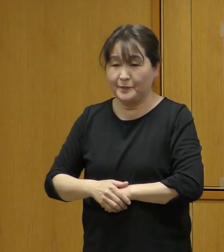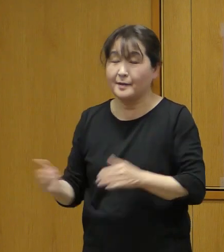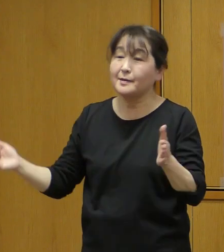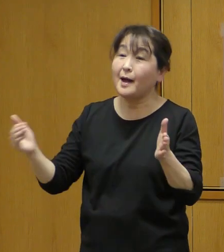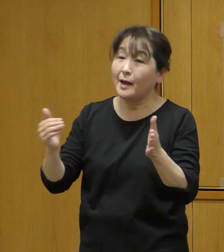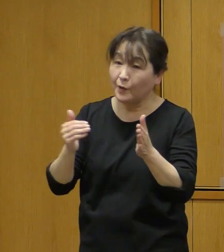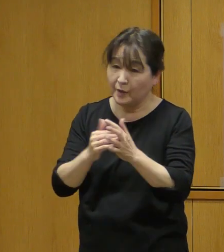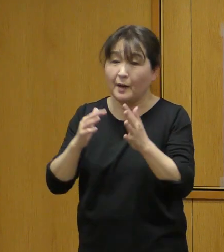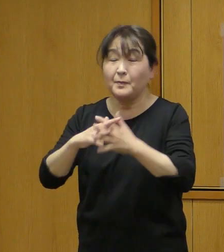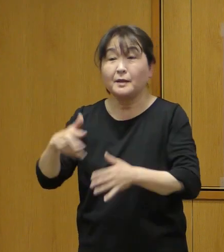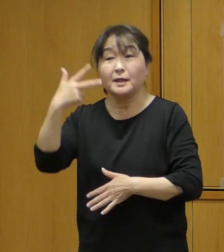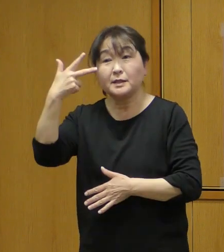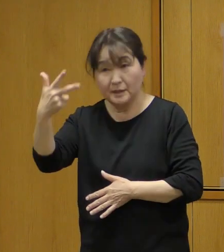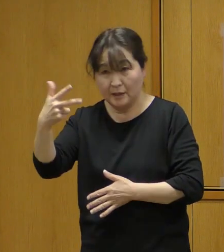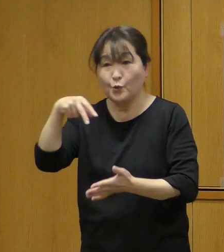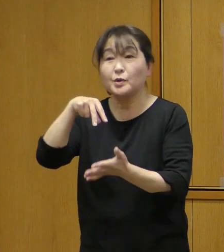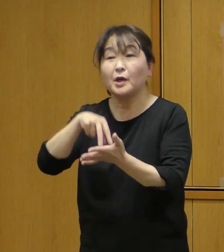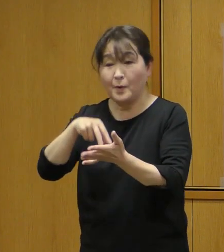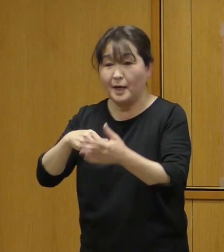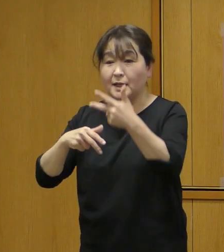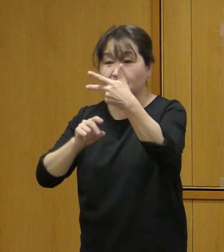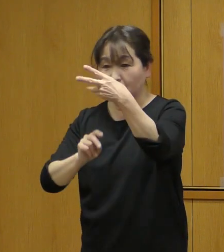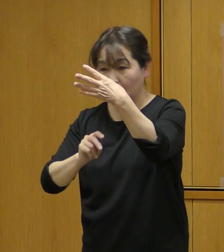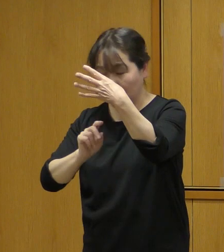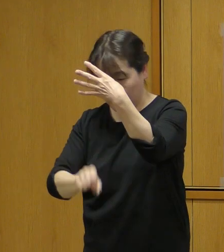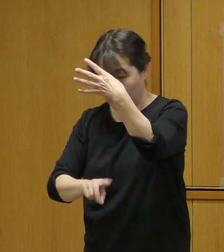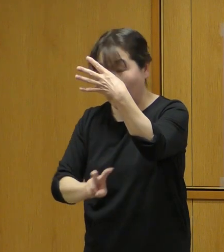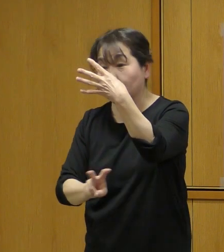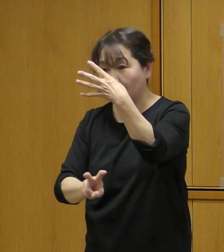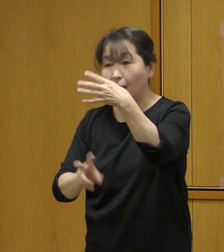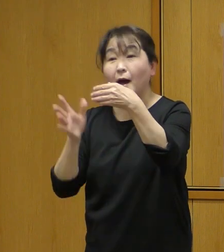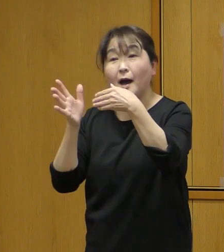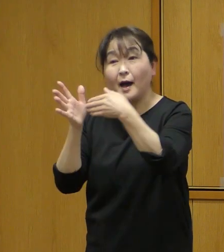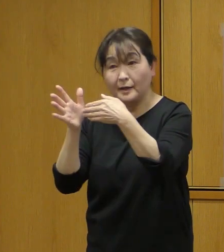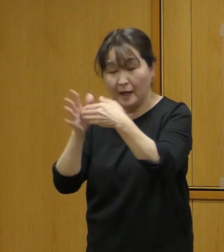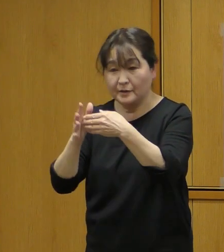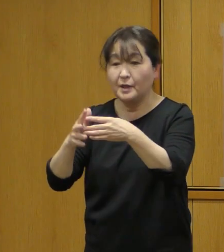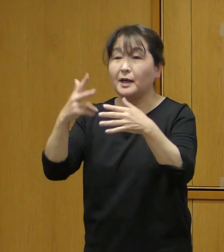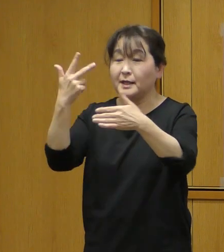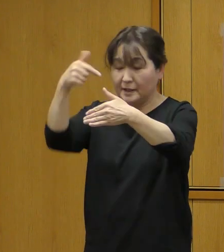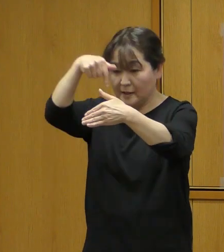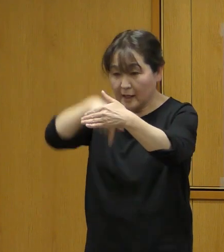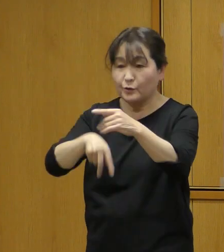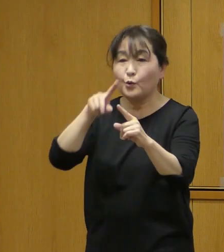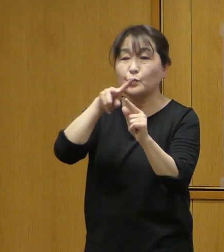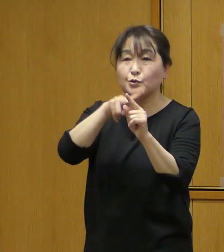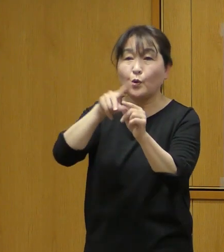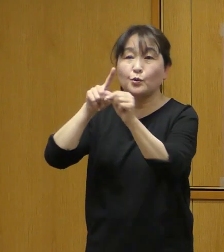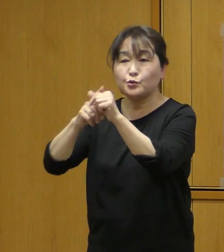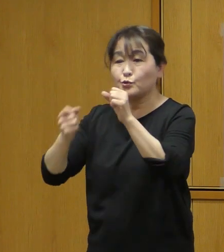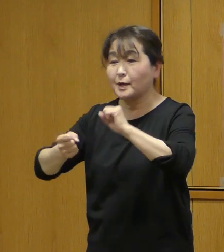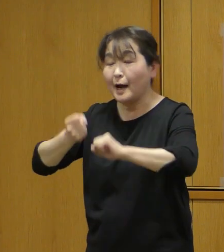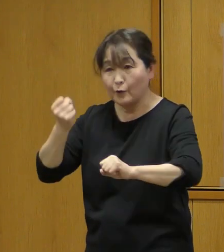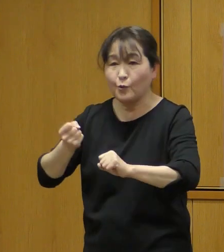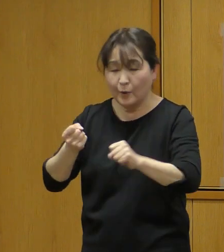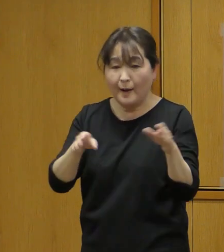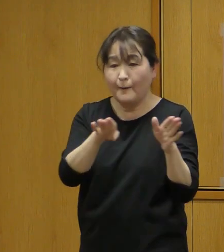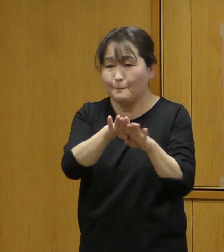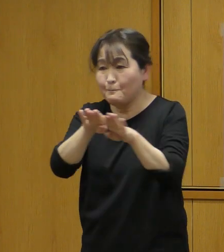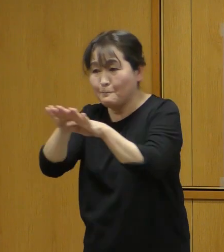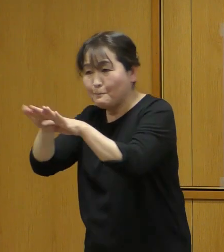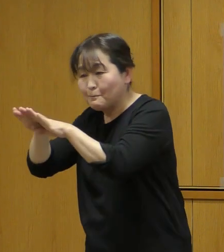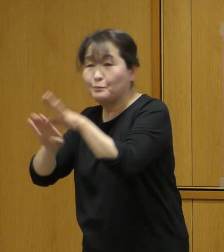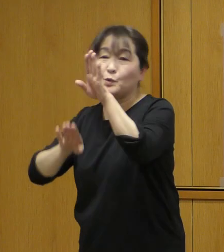後に本市では4月20日までの間、市内の小中学校を臨時休業としているところ